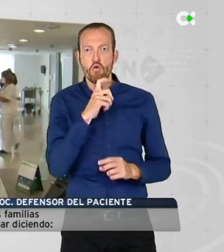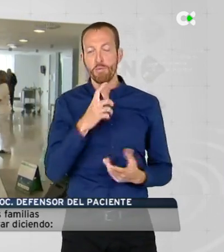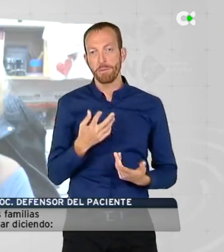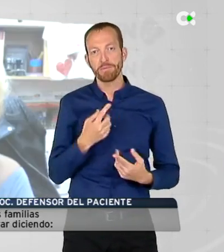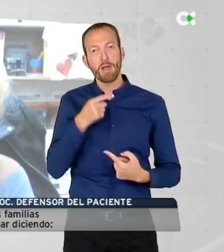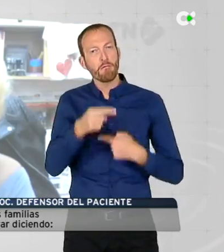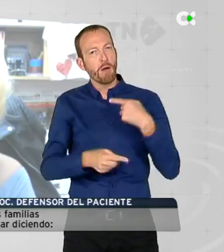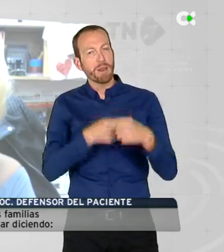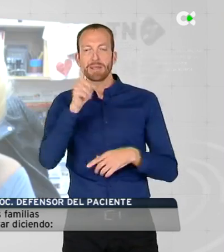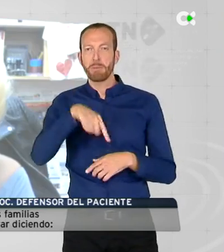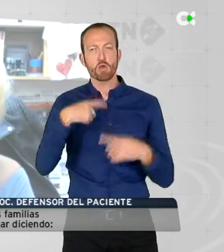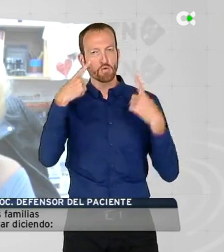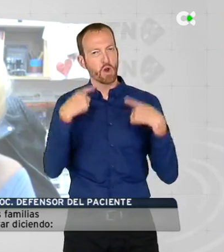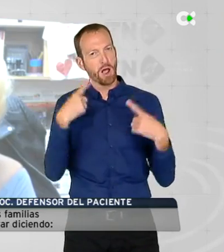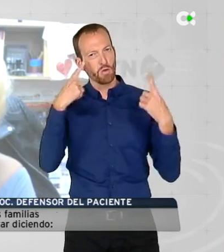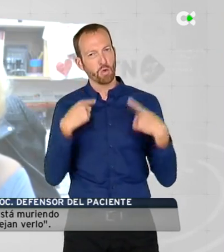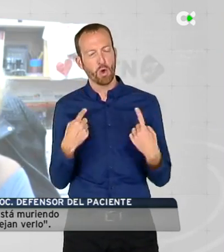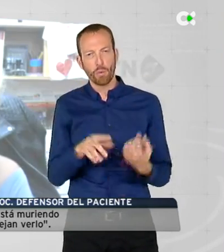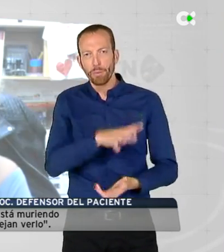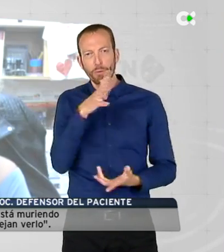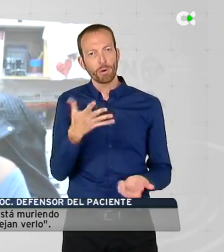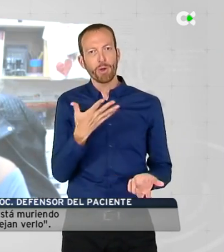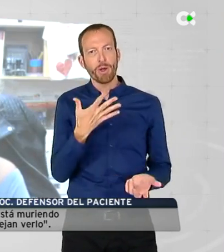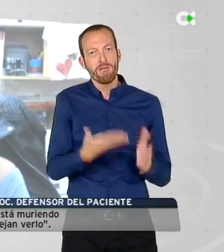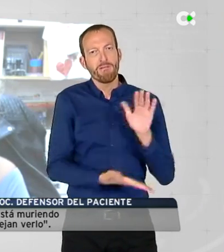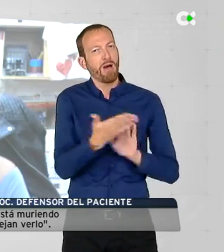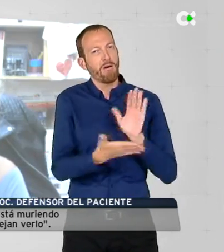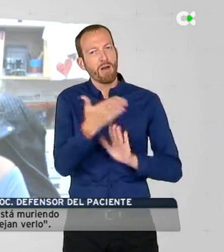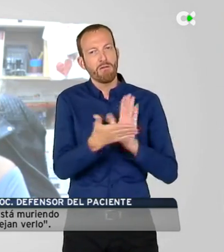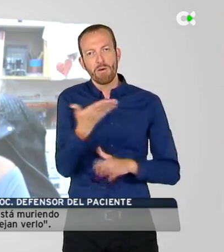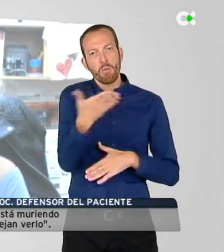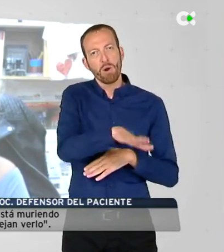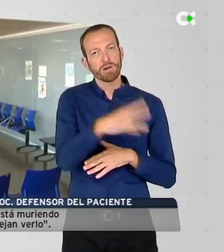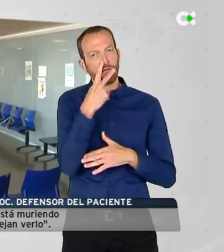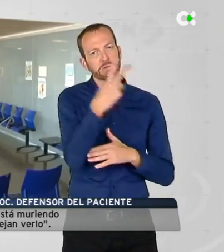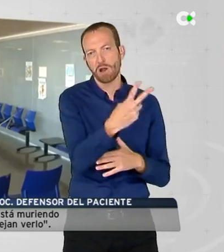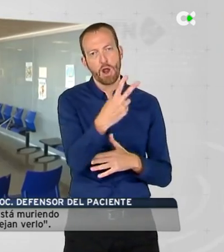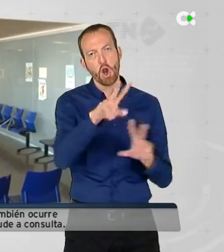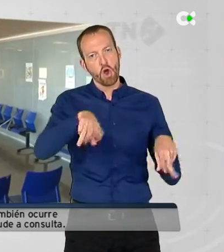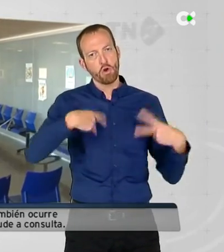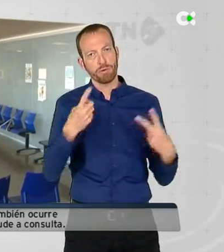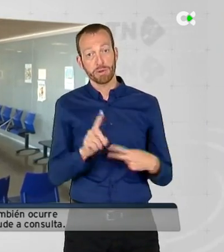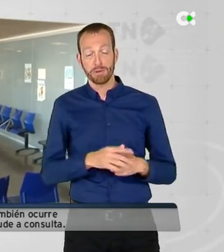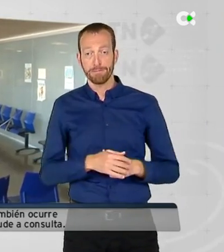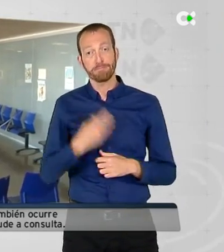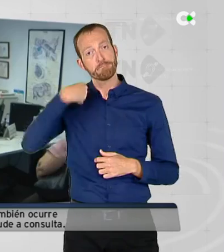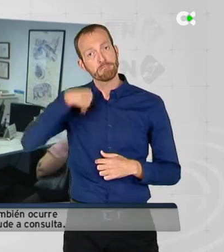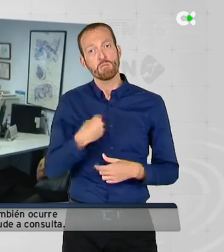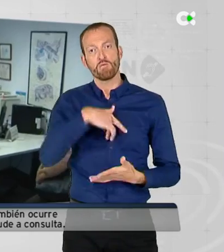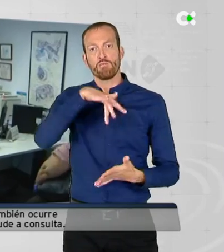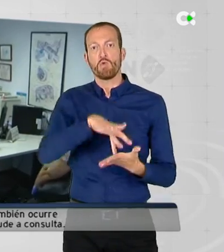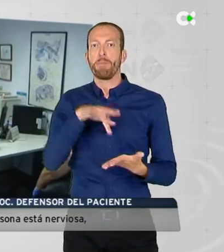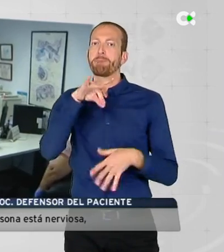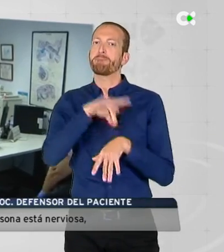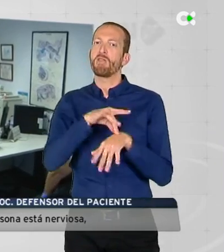las familias, incluso llorar, diciendo es que se está muriendo y no nos dejan verlo. Algo que también ocurre cuando se acude a